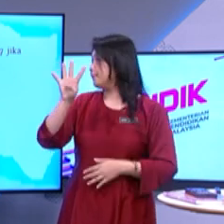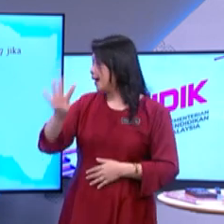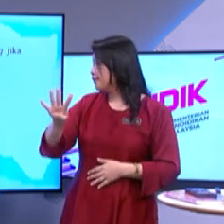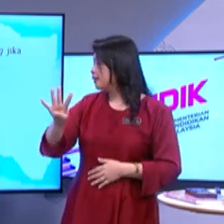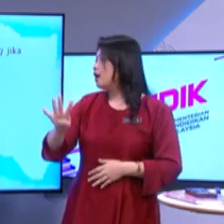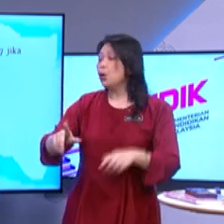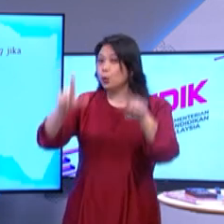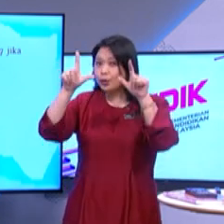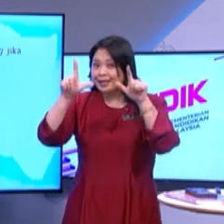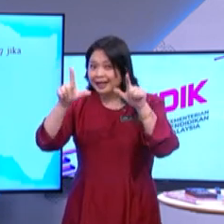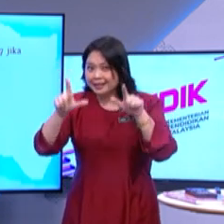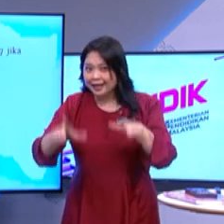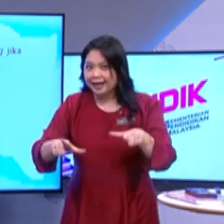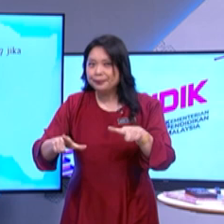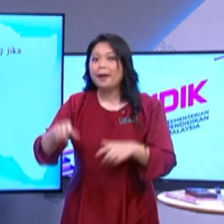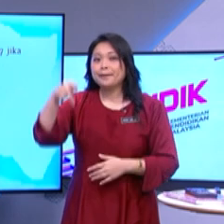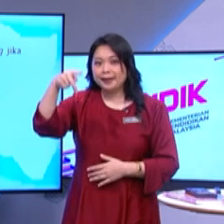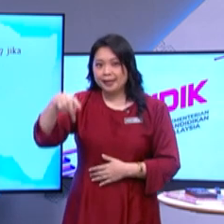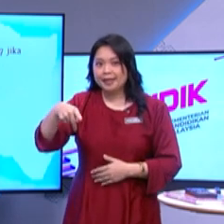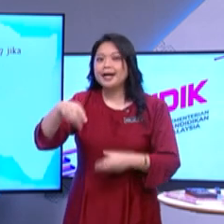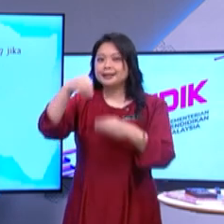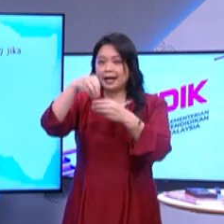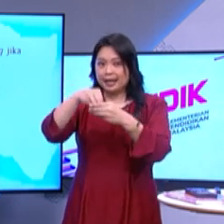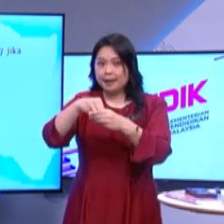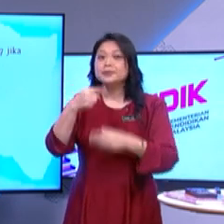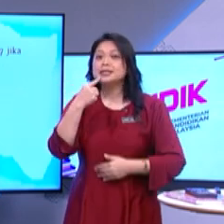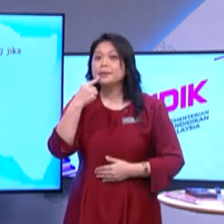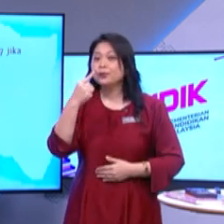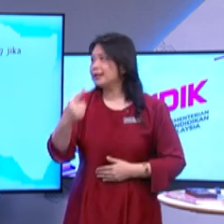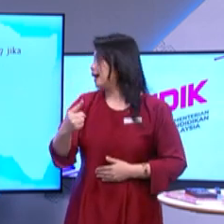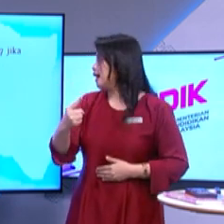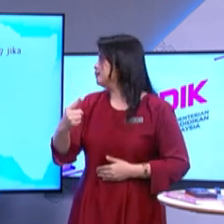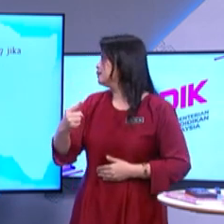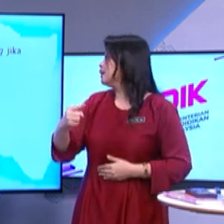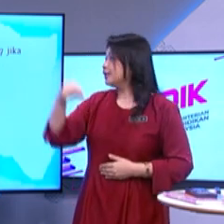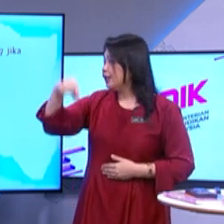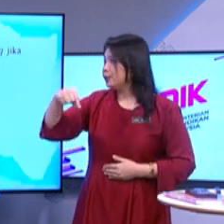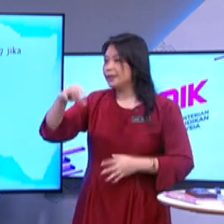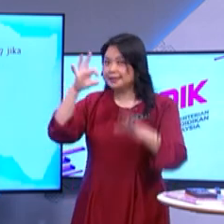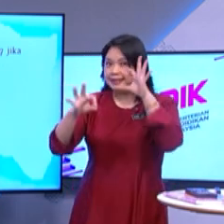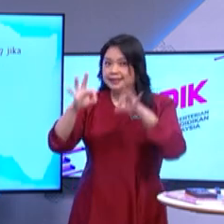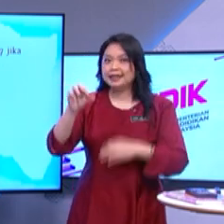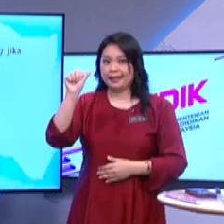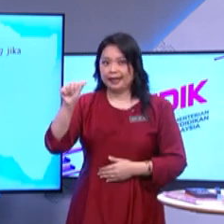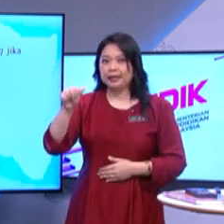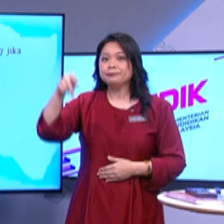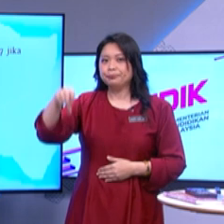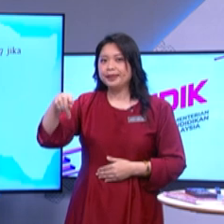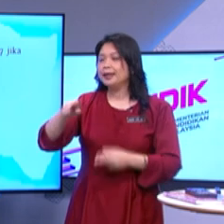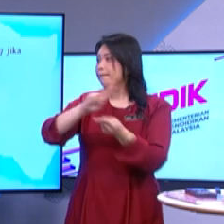4 ungkapkan Ki dalam sebutan Q JG e&q